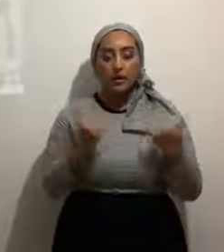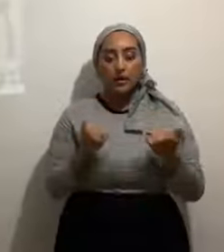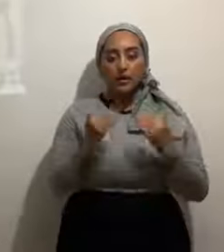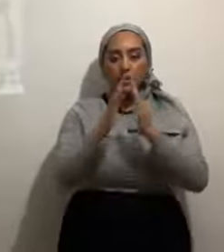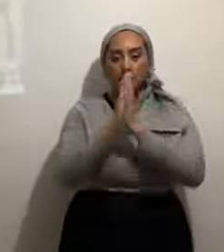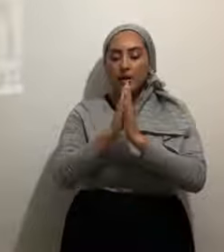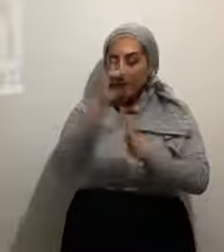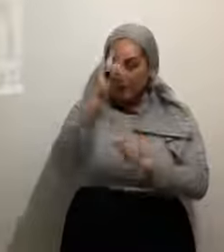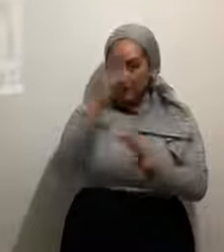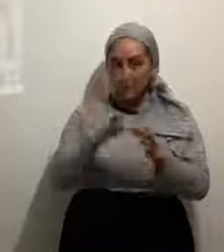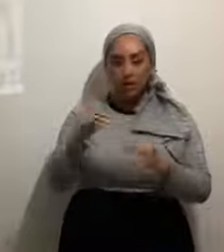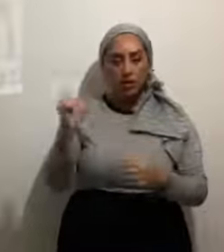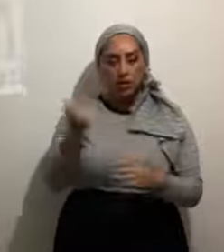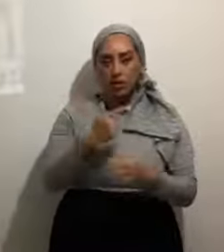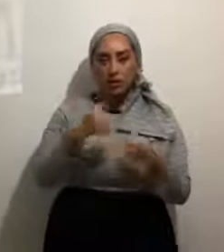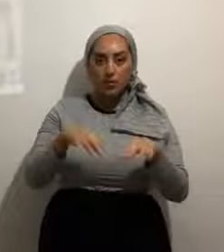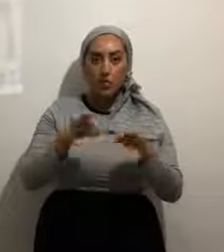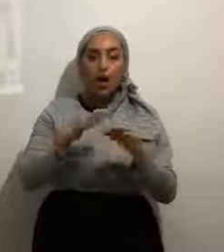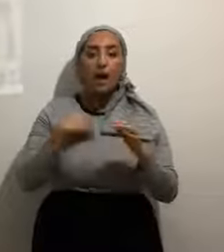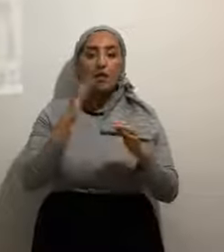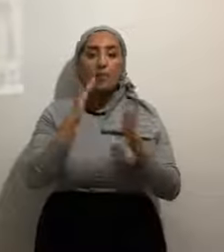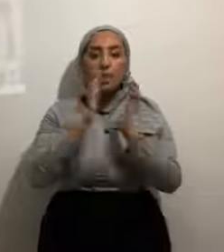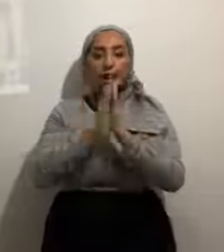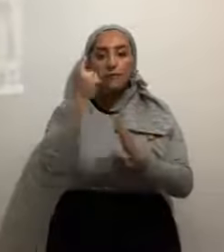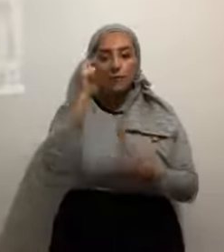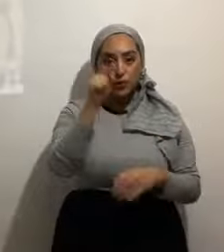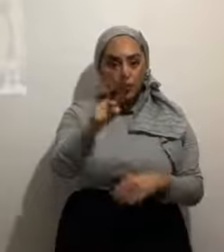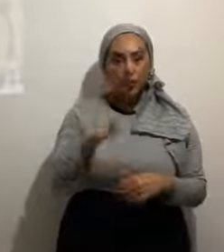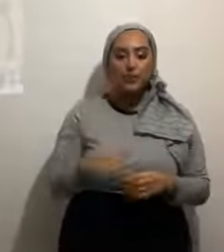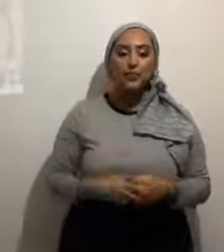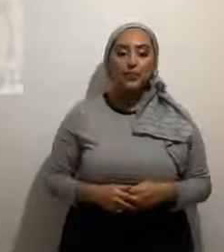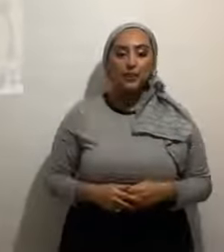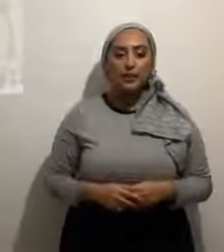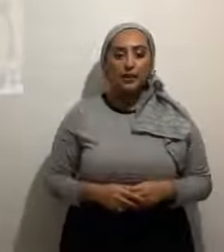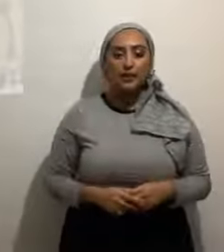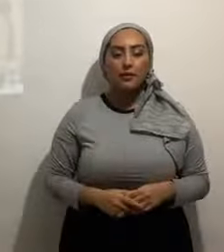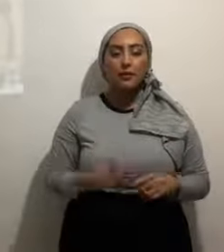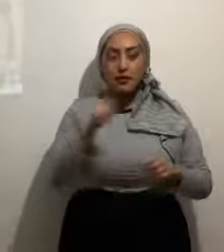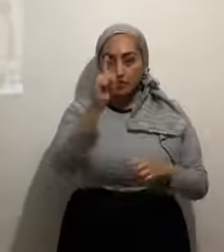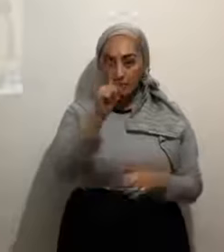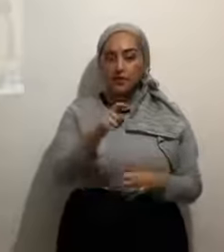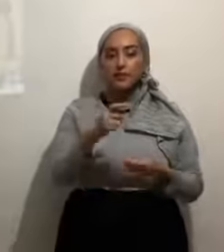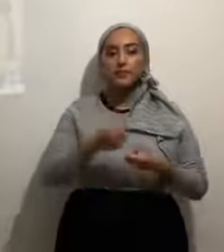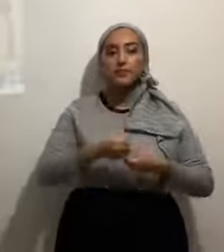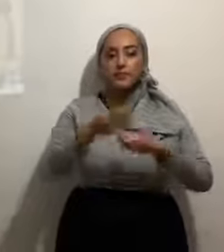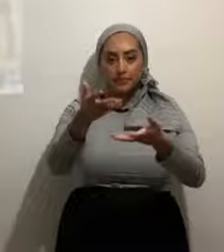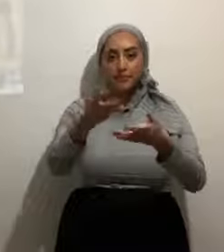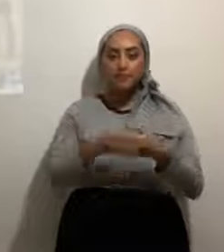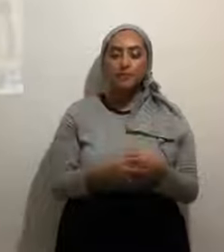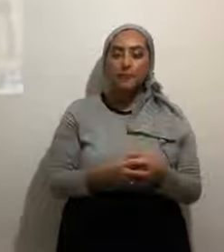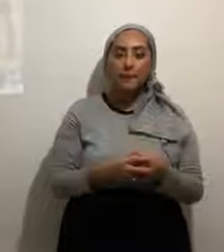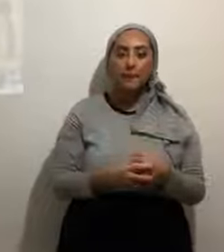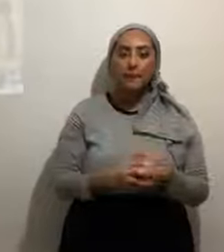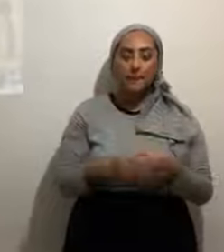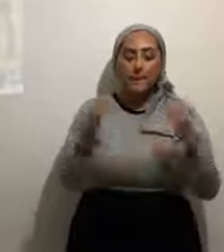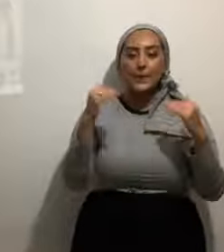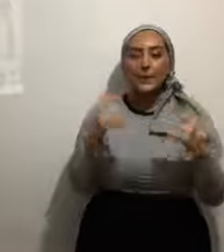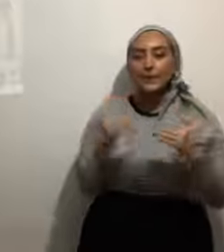fe en todos. Yo voy a orar por ti más bien, ¿sí? Pero tú tienes que declarar. Entonces, lógico, si él era colgado